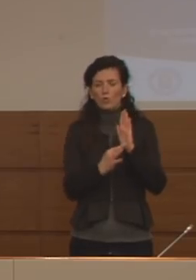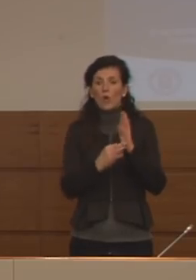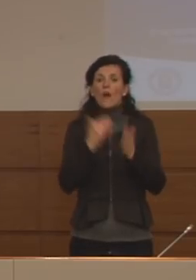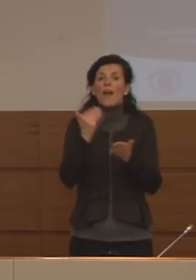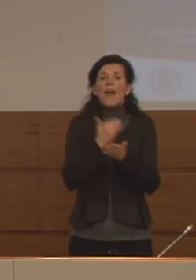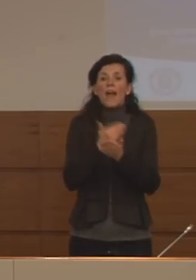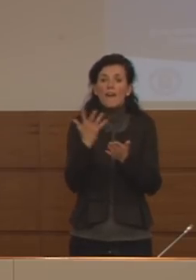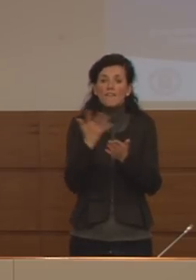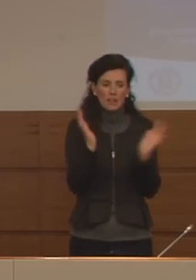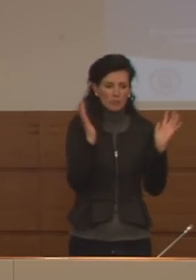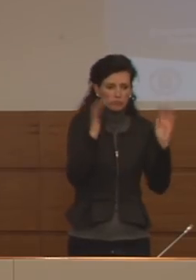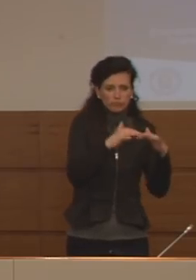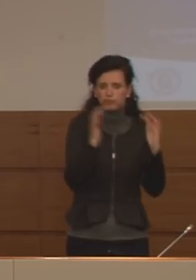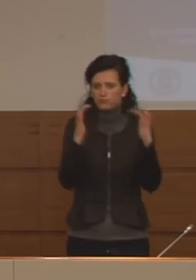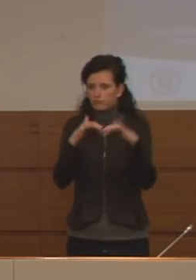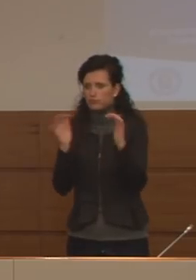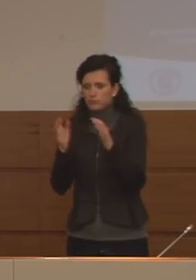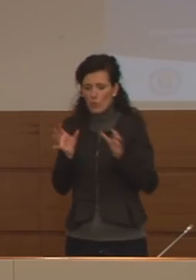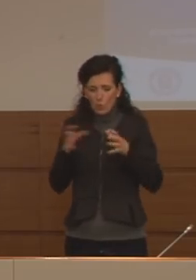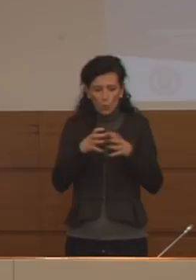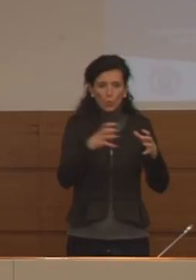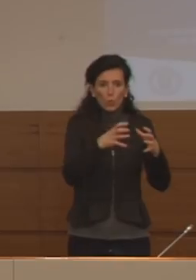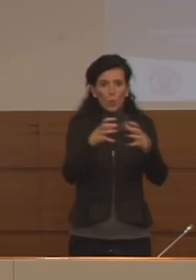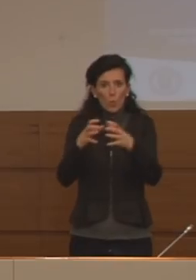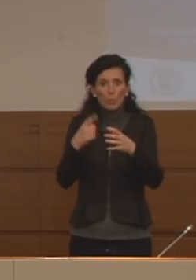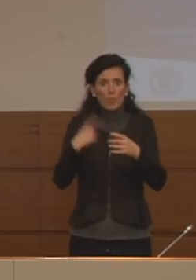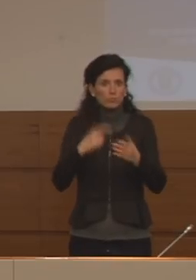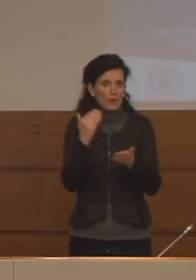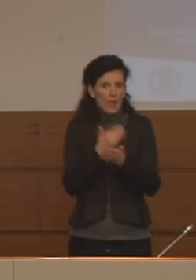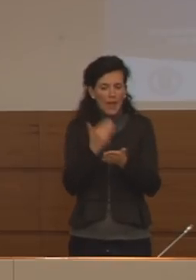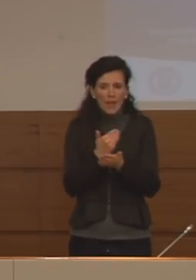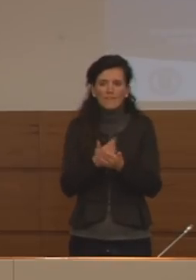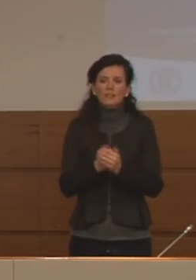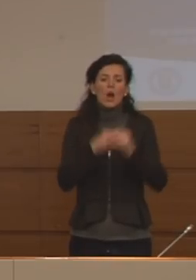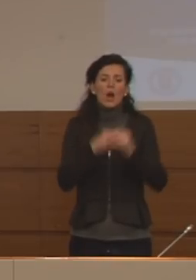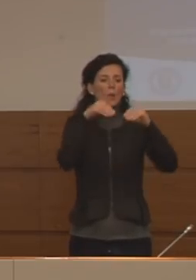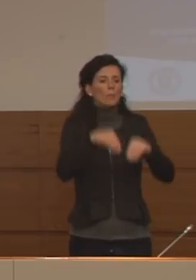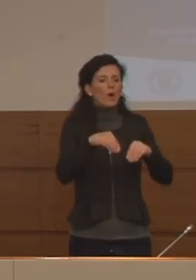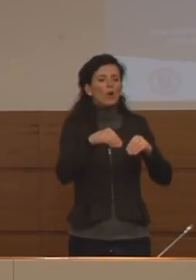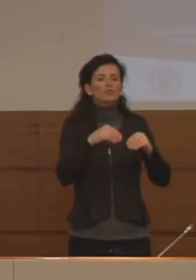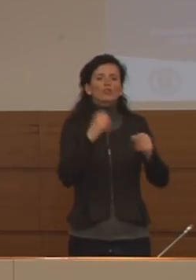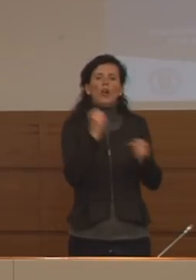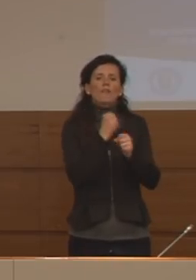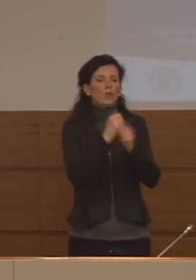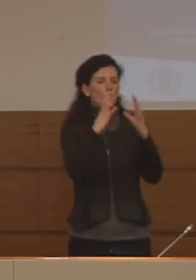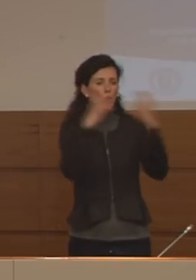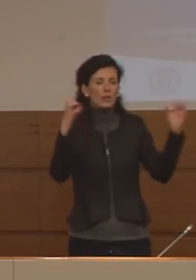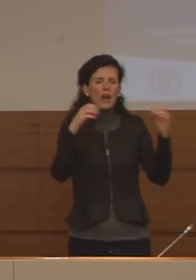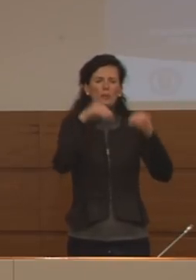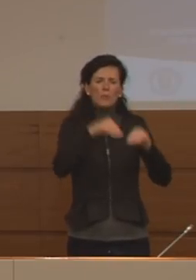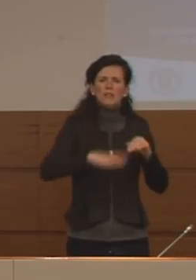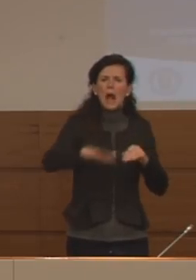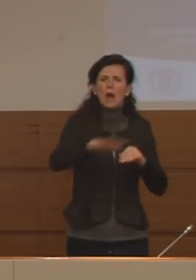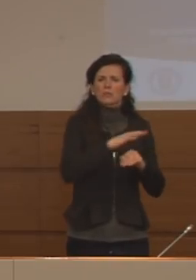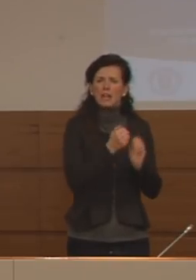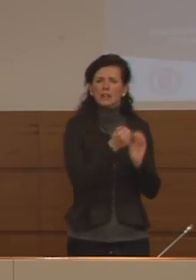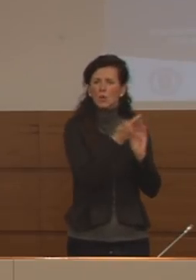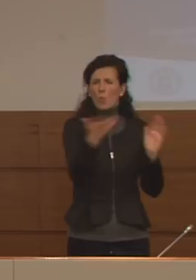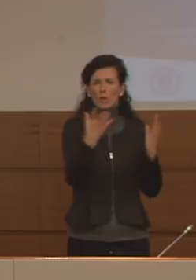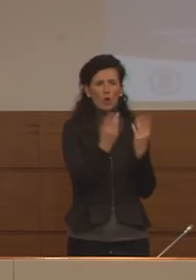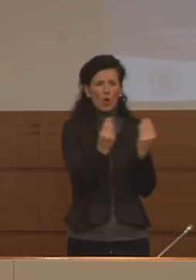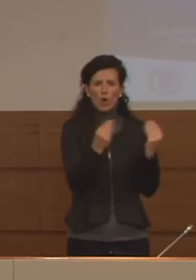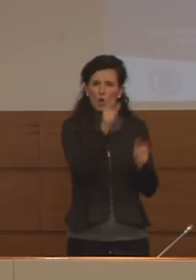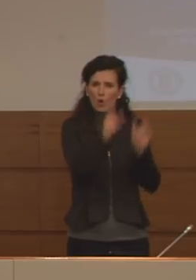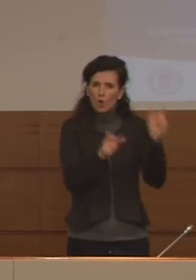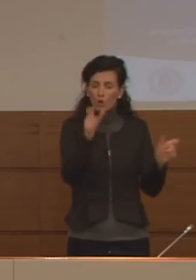aggregazioni di lavoratori in ambienti numerosi come credo ricordava anche il presidente del